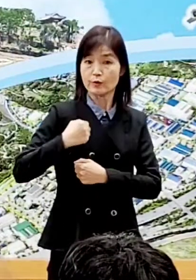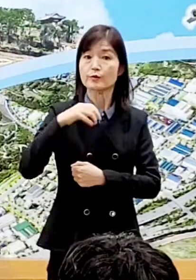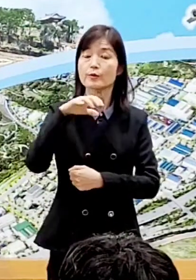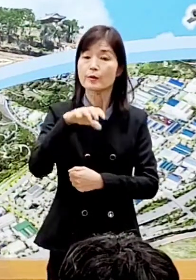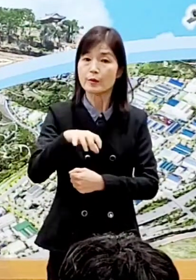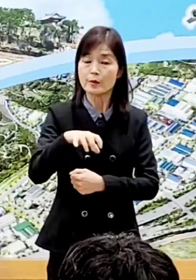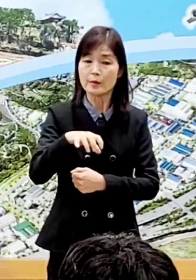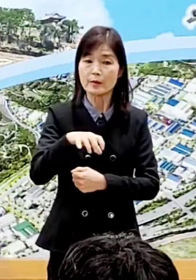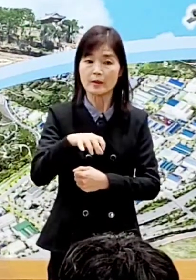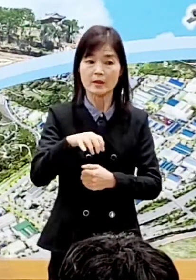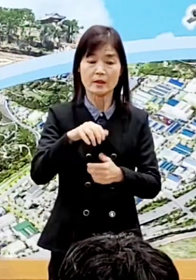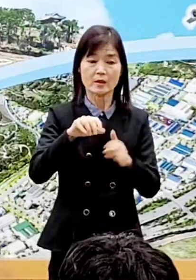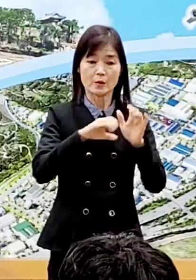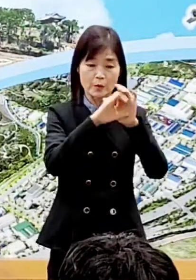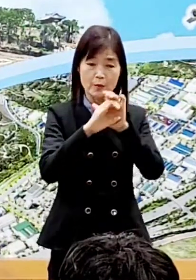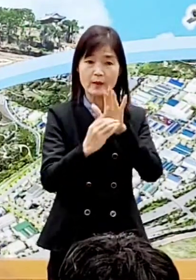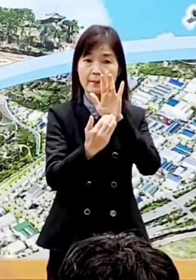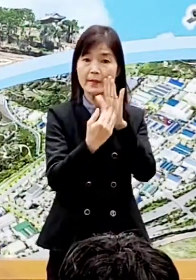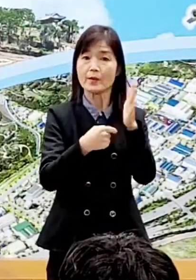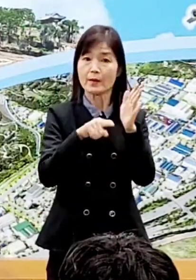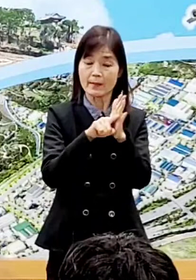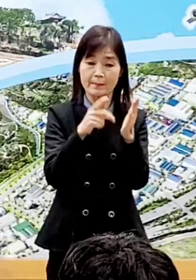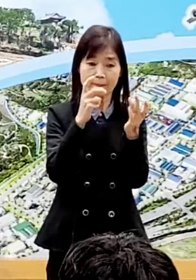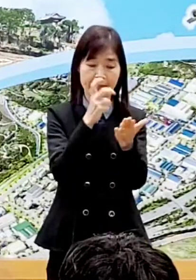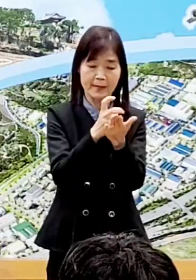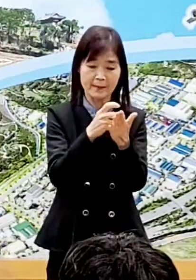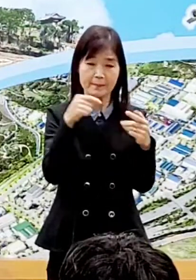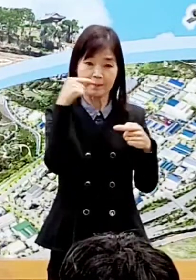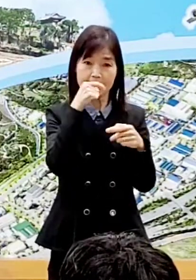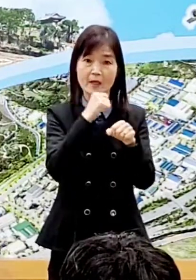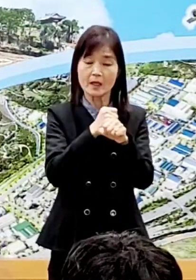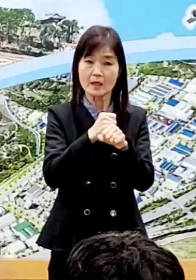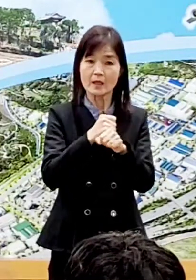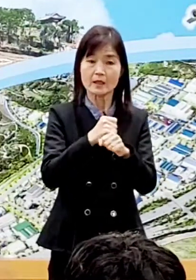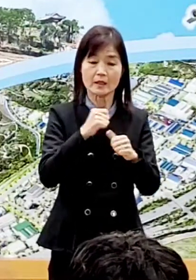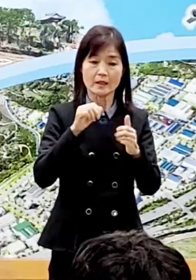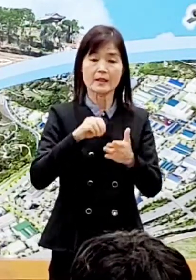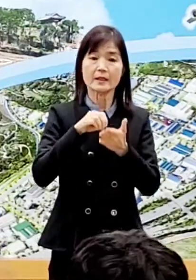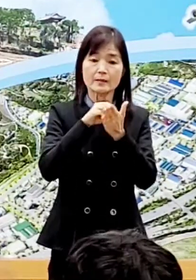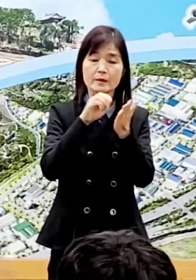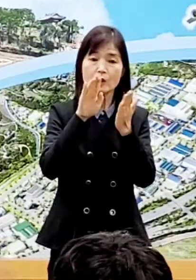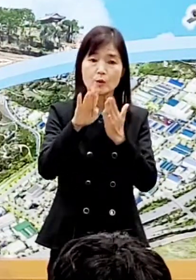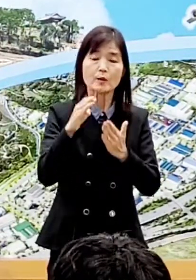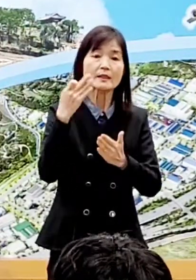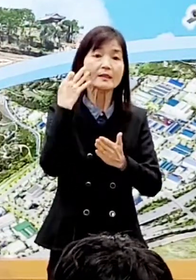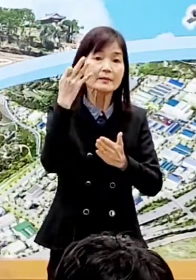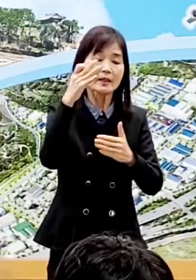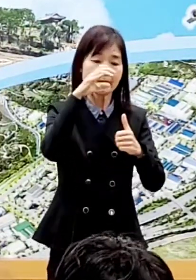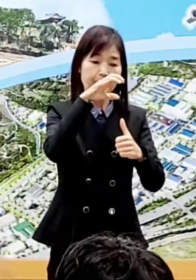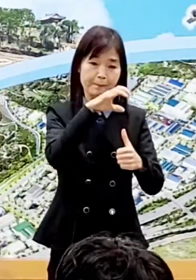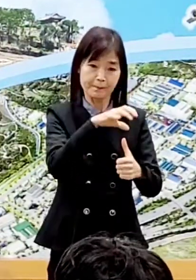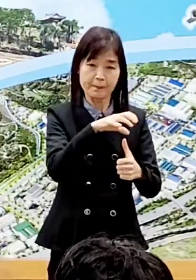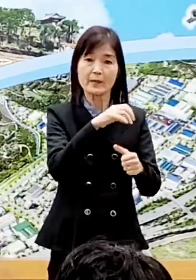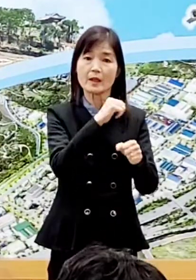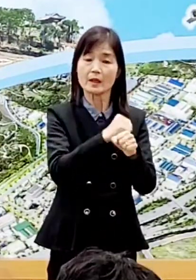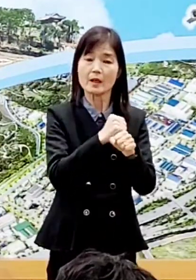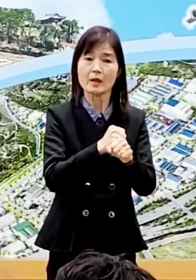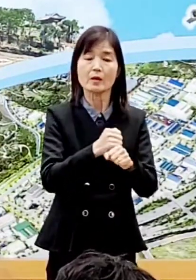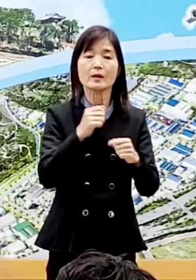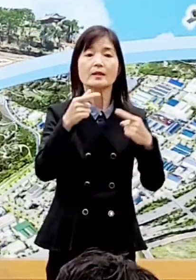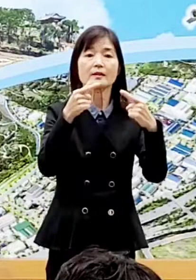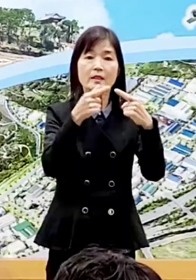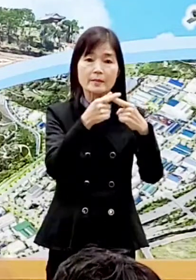군부대는 방역 지침을 강화하여 입소 후 14일간의 격리 기간 운영과 함께